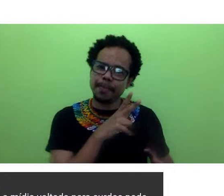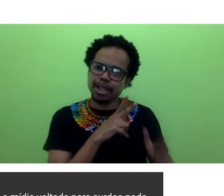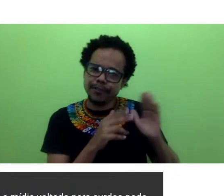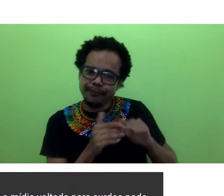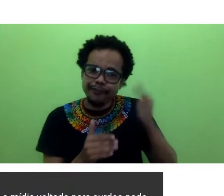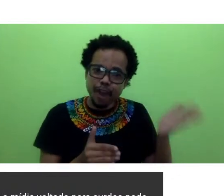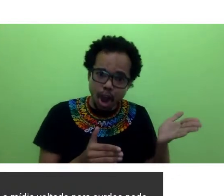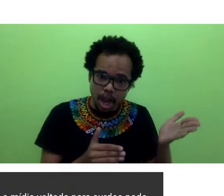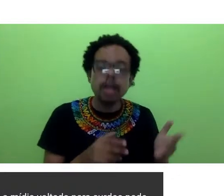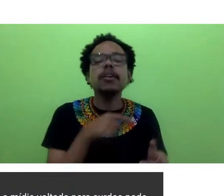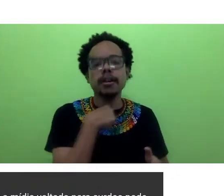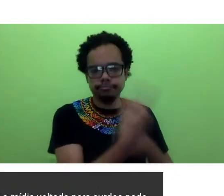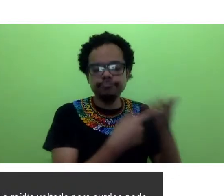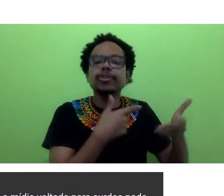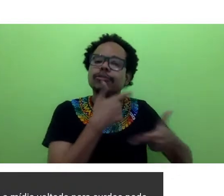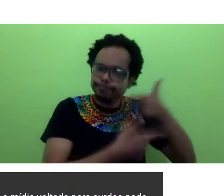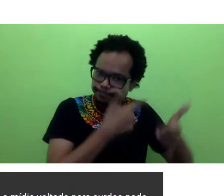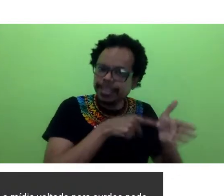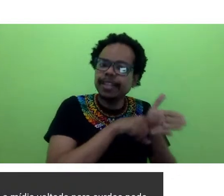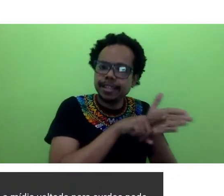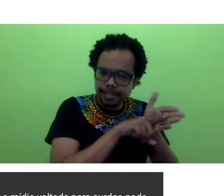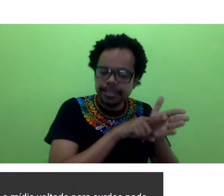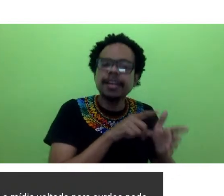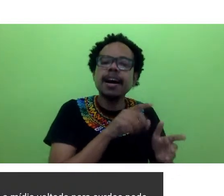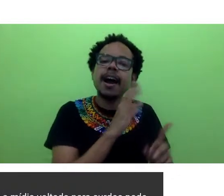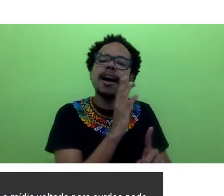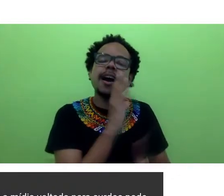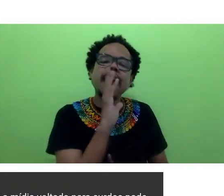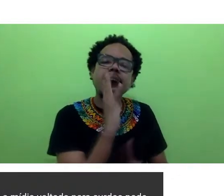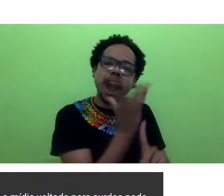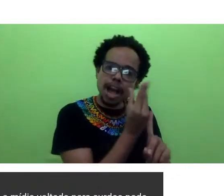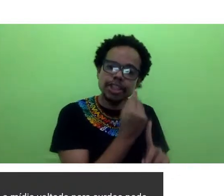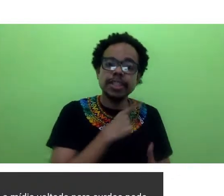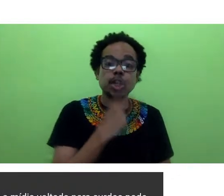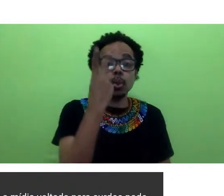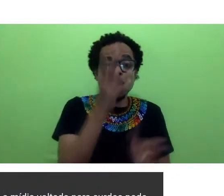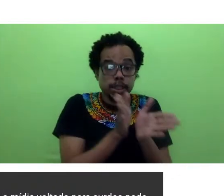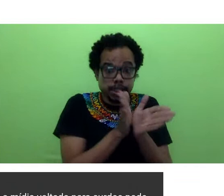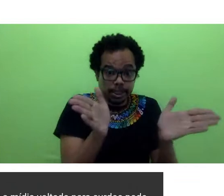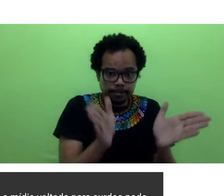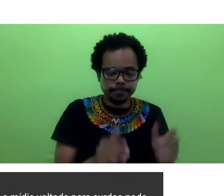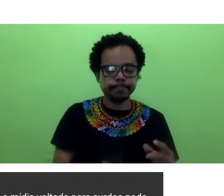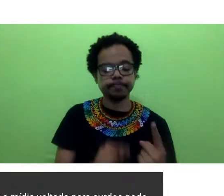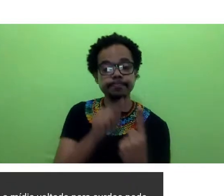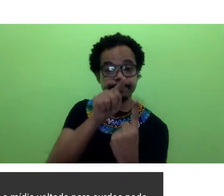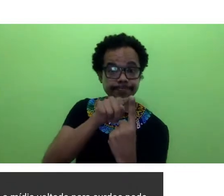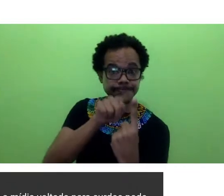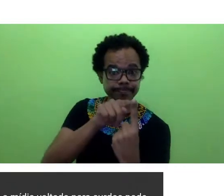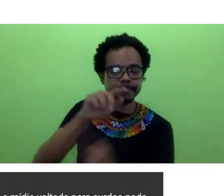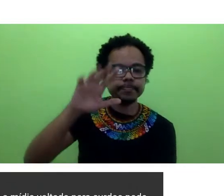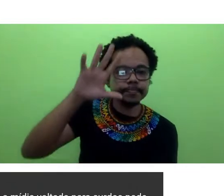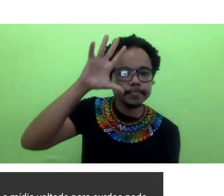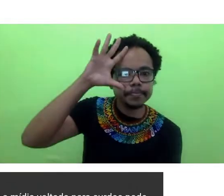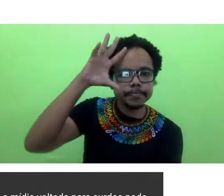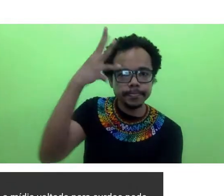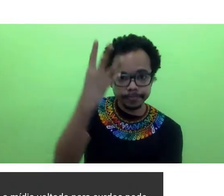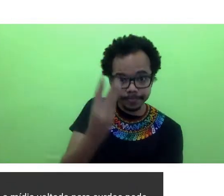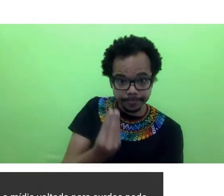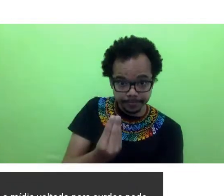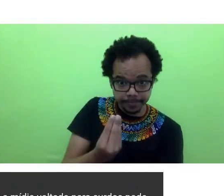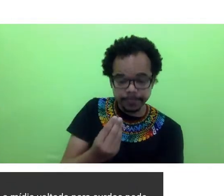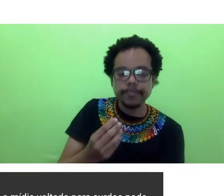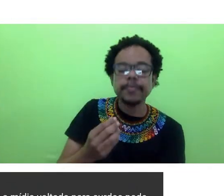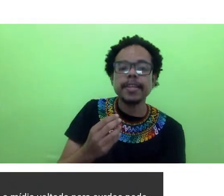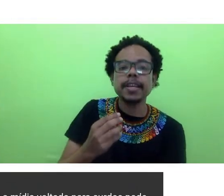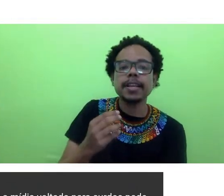fim de difundir esse material para crianças surdas e perto de Minas e depois de fora